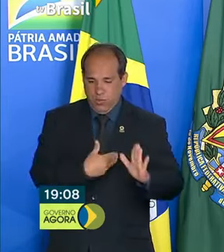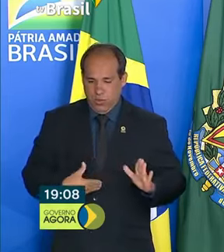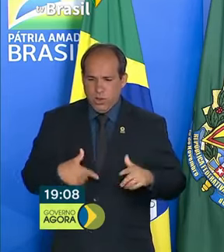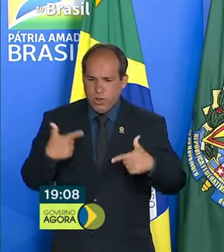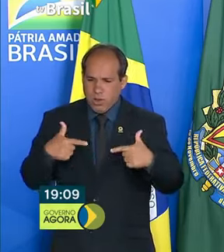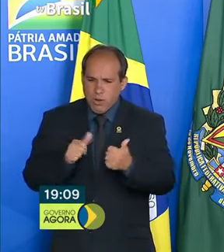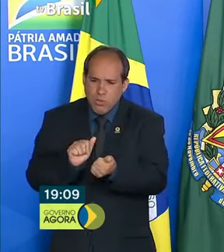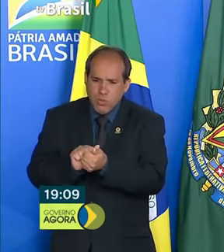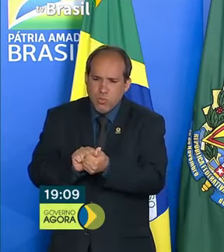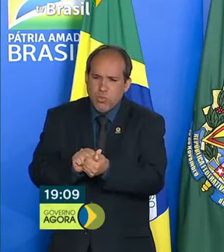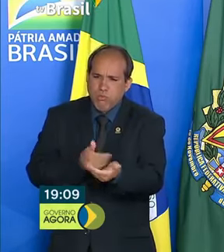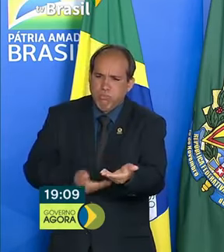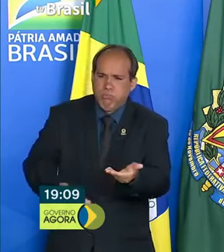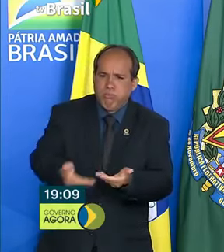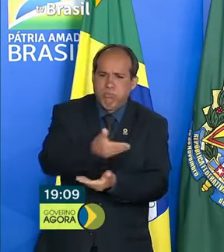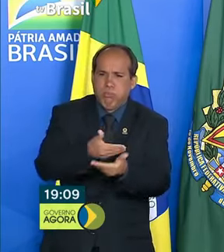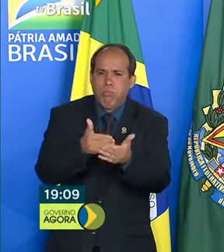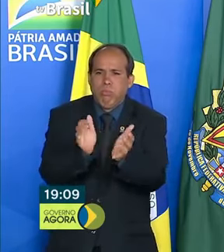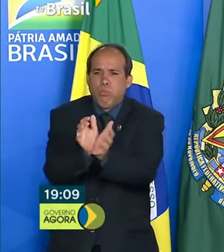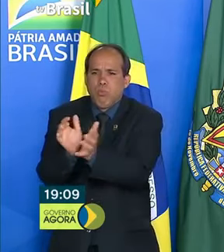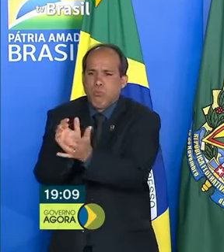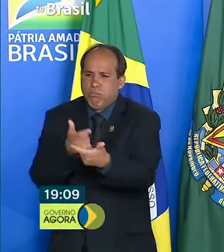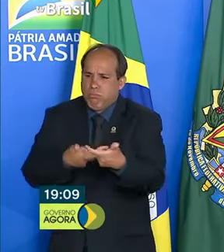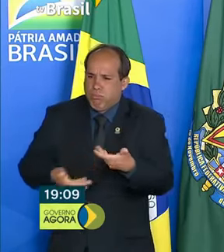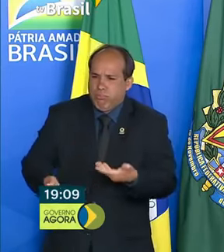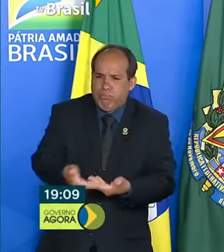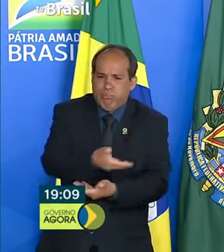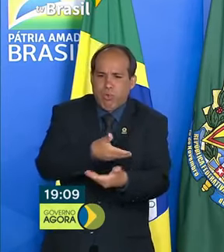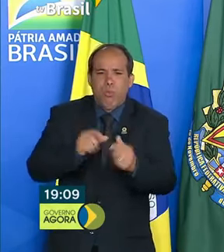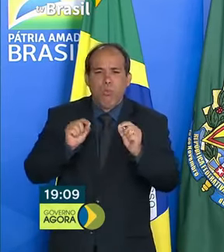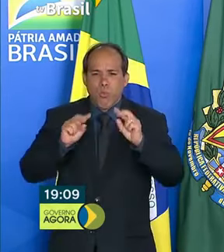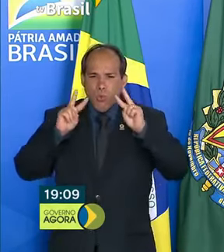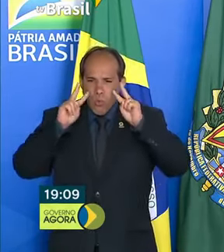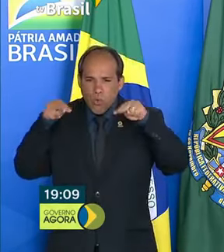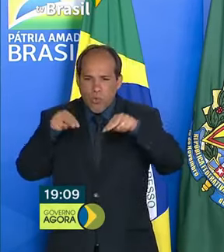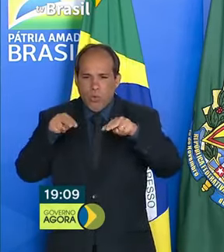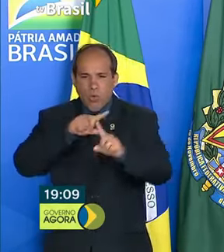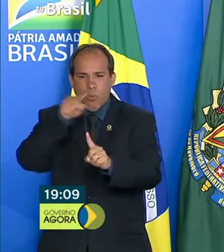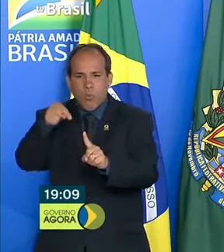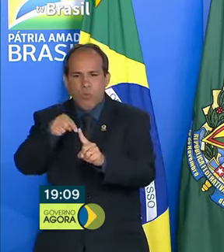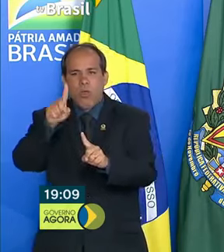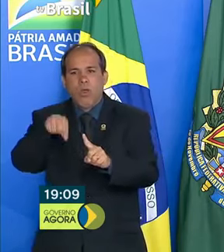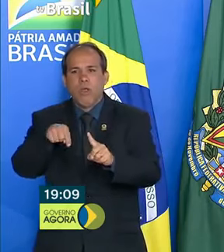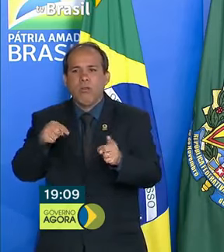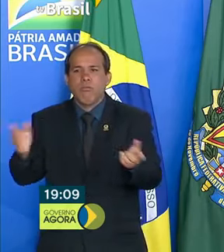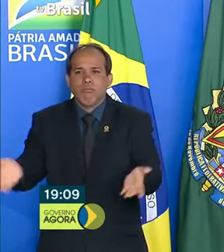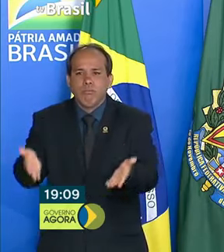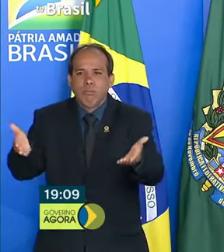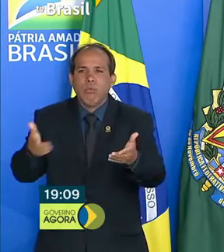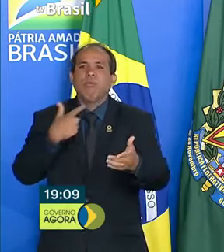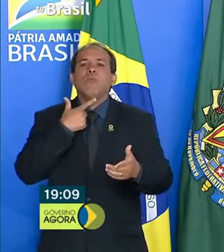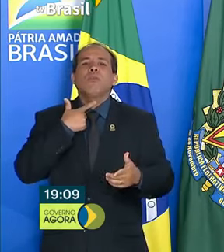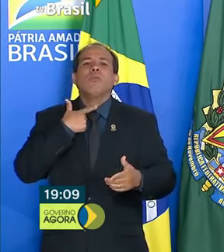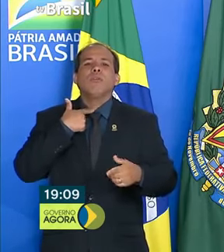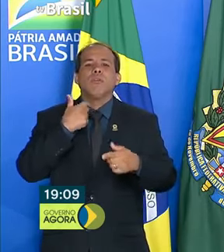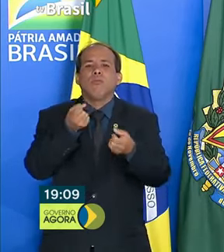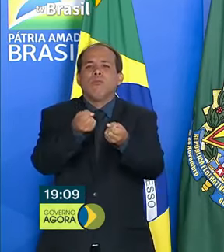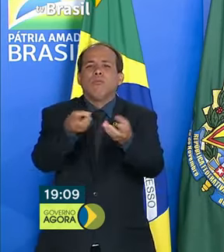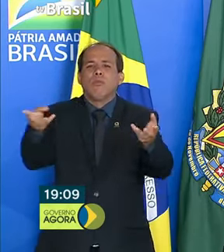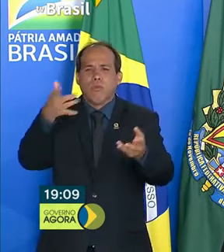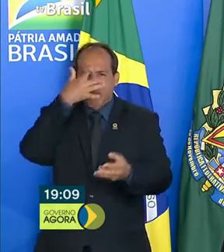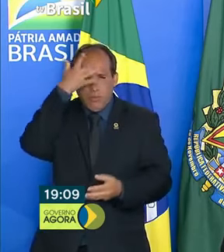equipe, que visa atender os anseios de muitos. Não só